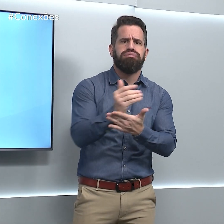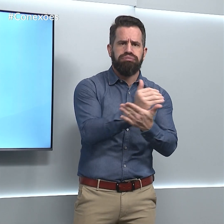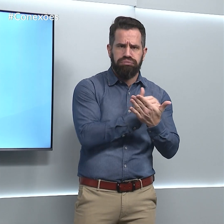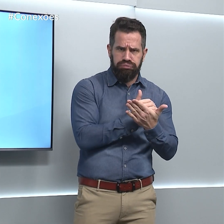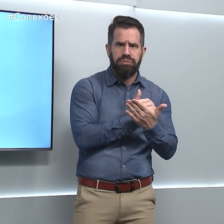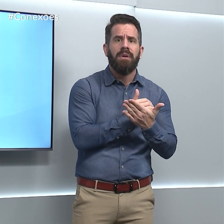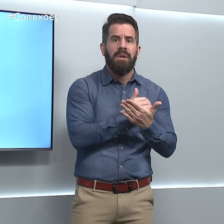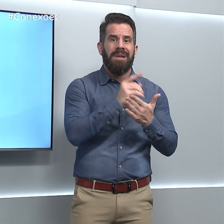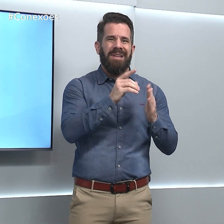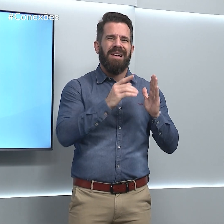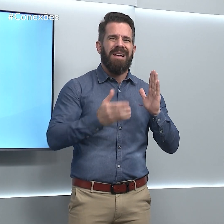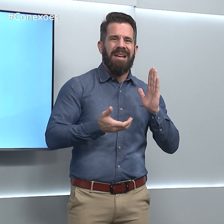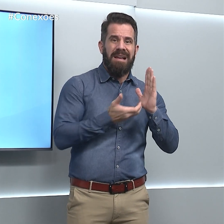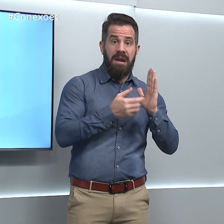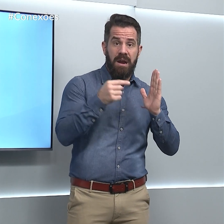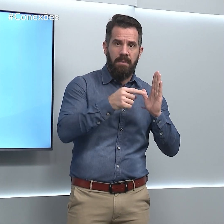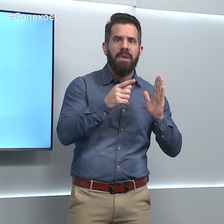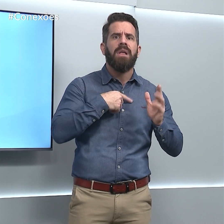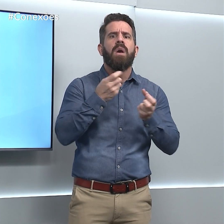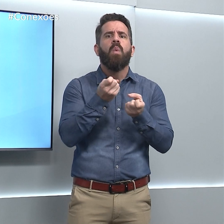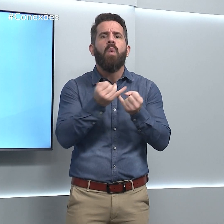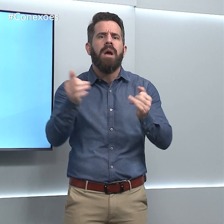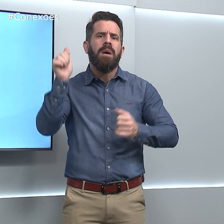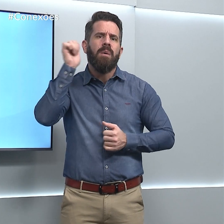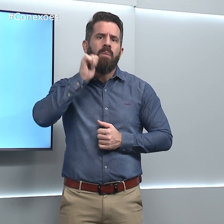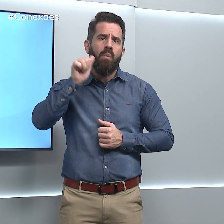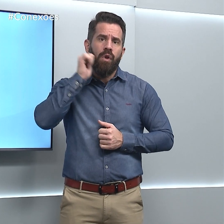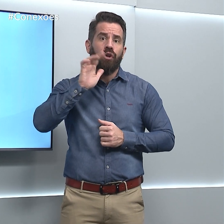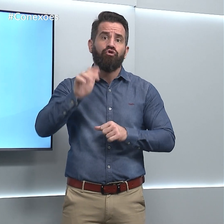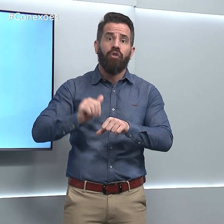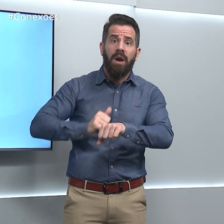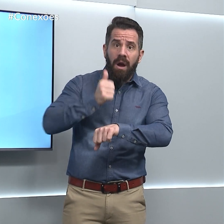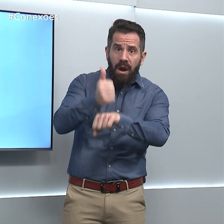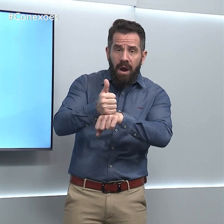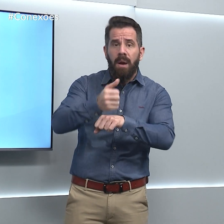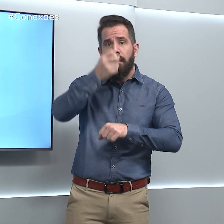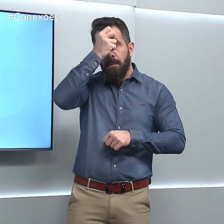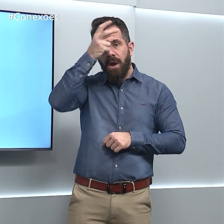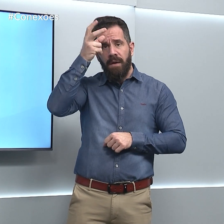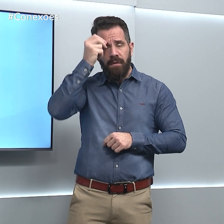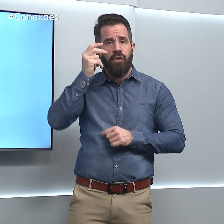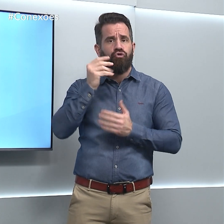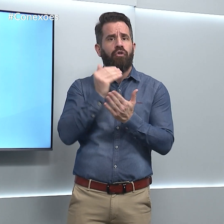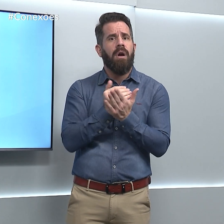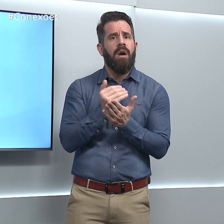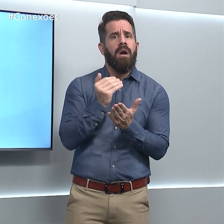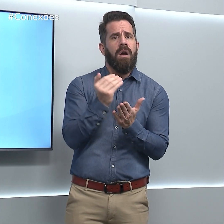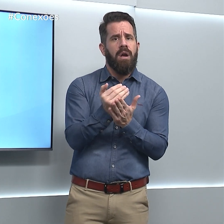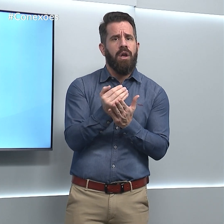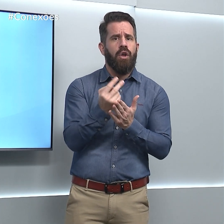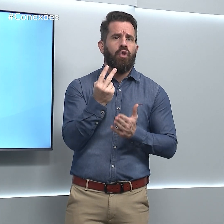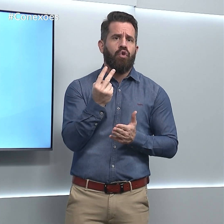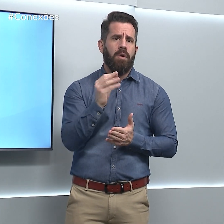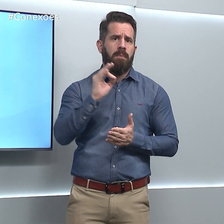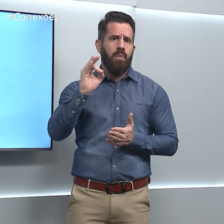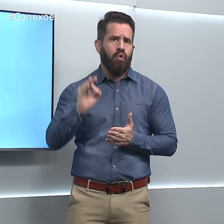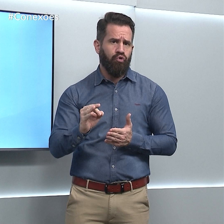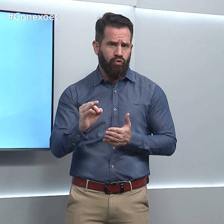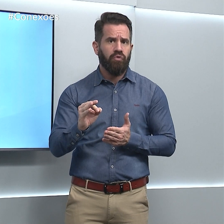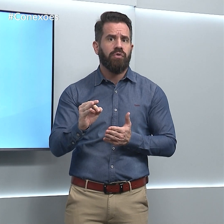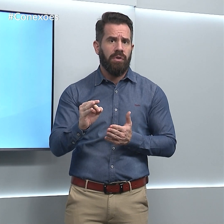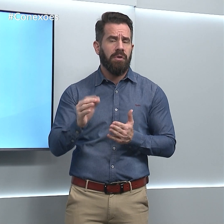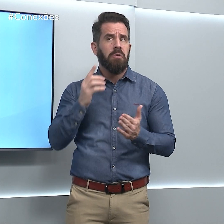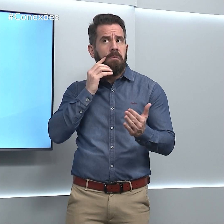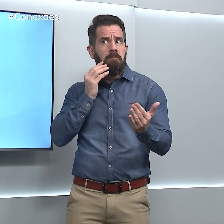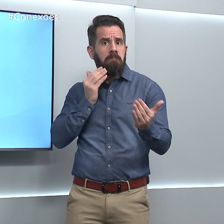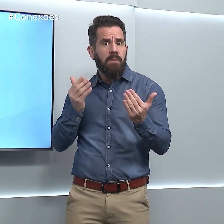número de mulheres eleitas, prefeitas e vereadoras nesse ano aumentou 2 pontos percentuais em relação às eleições